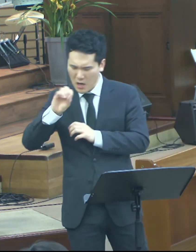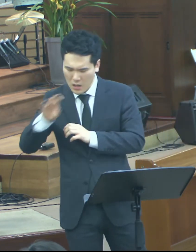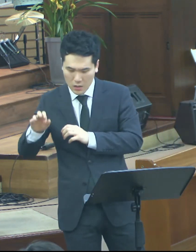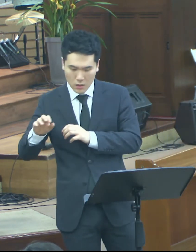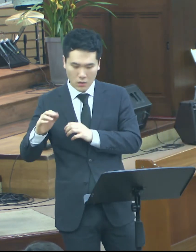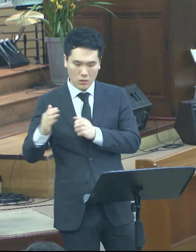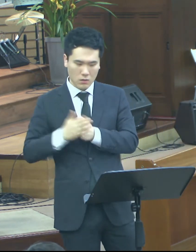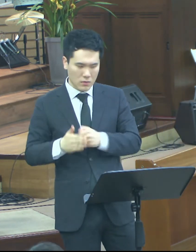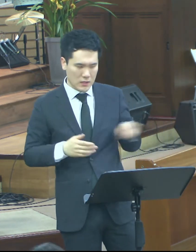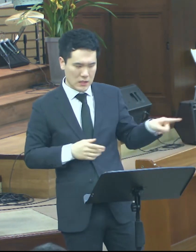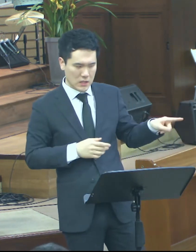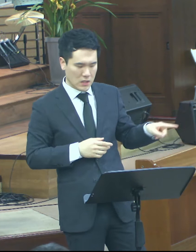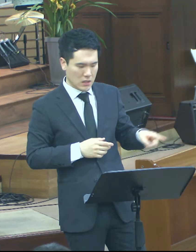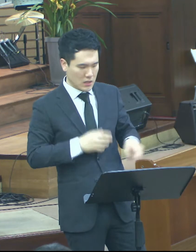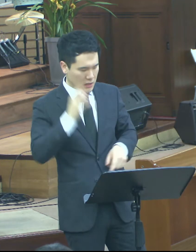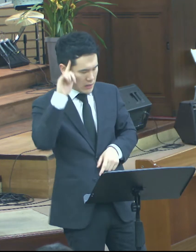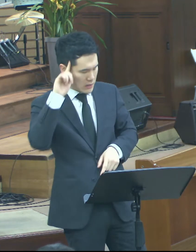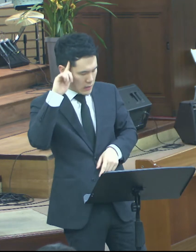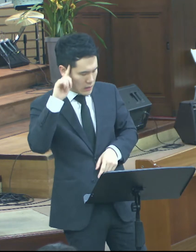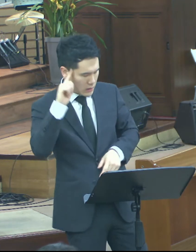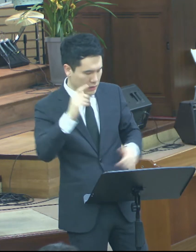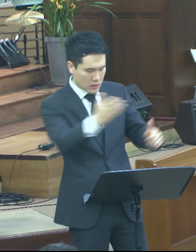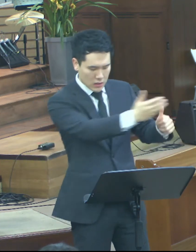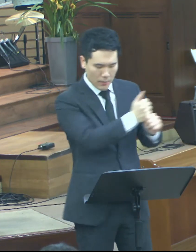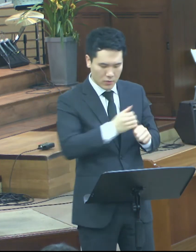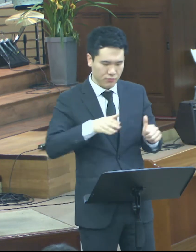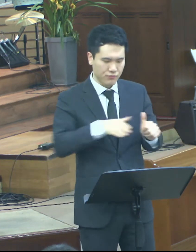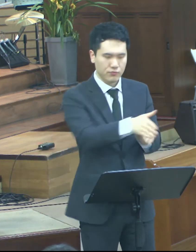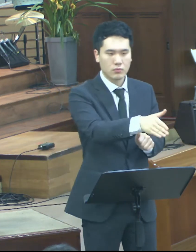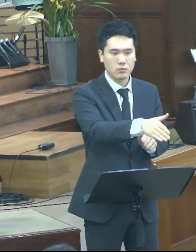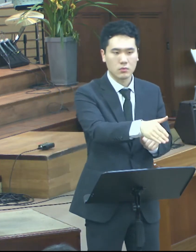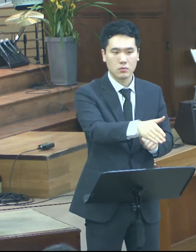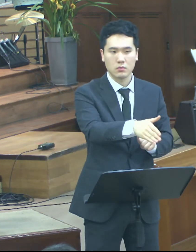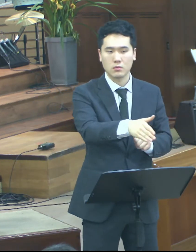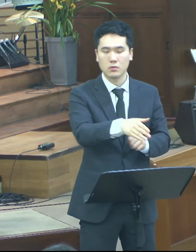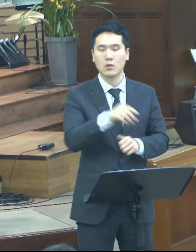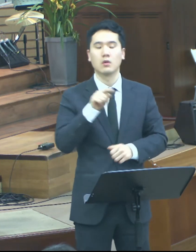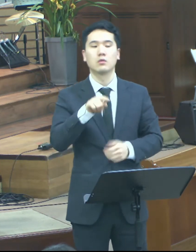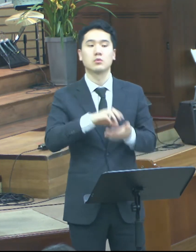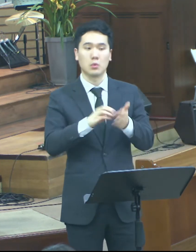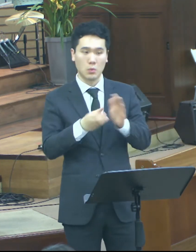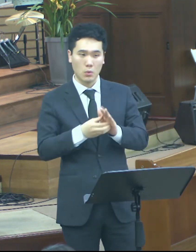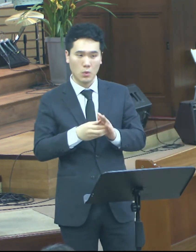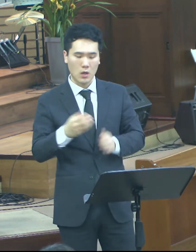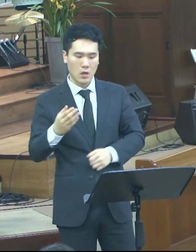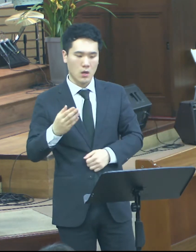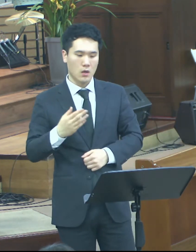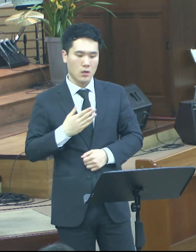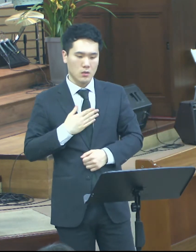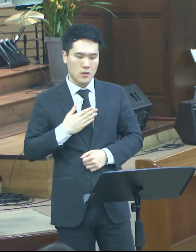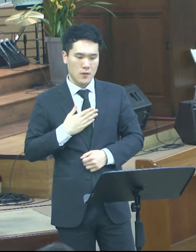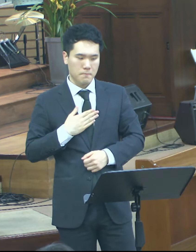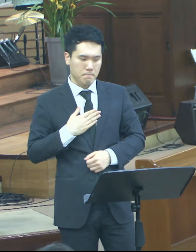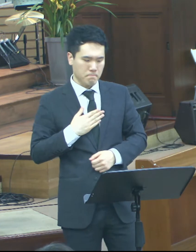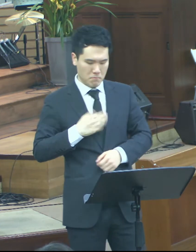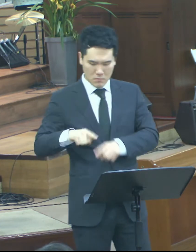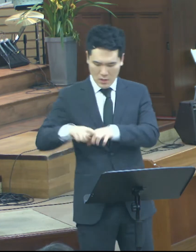여러분, 종교도요, 자기의 권한을 침범하면 독한 것으로 갚아주는 습성이